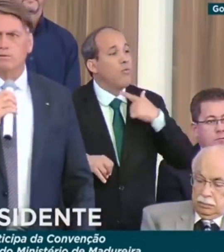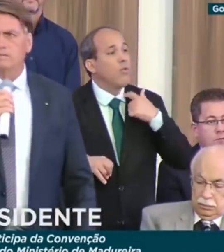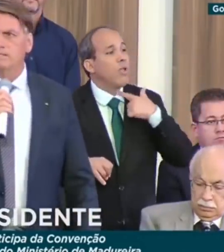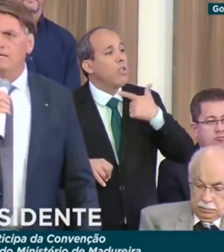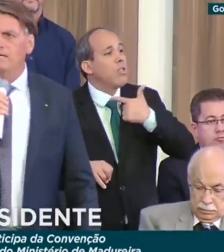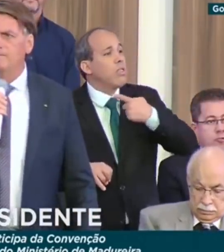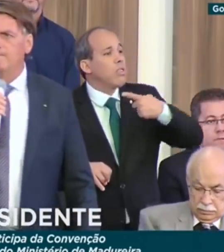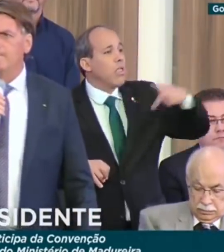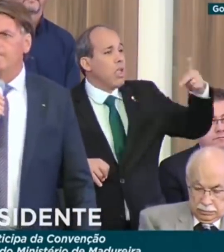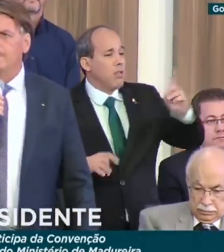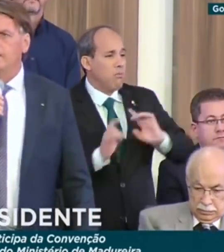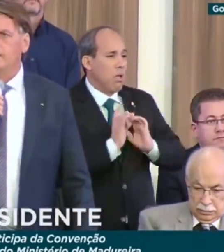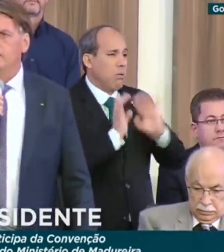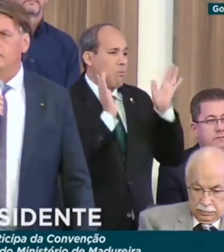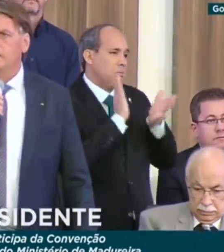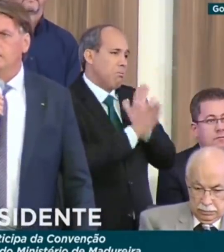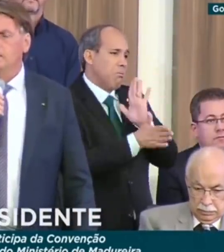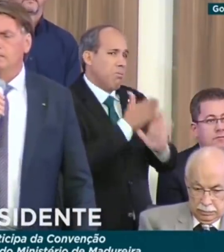coisas acontecerem.